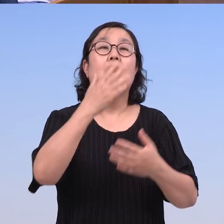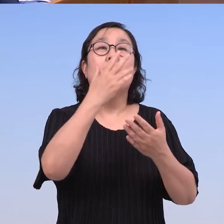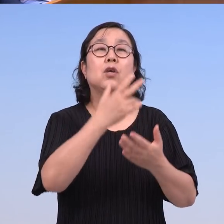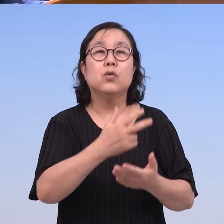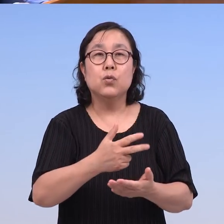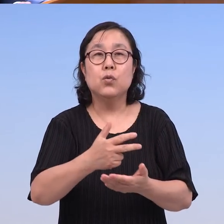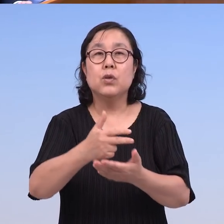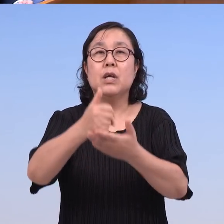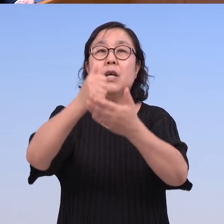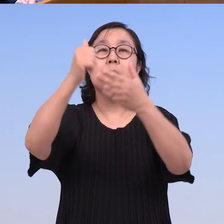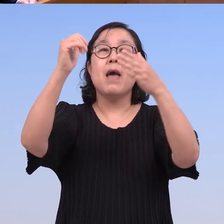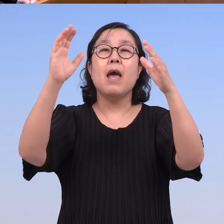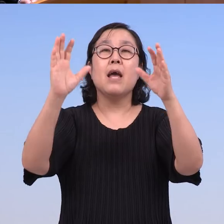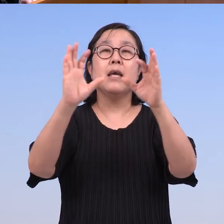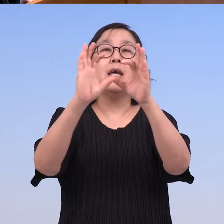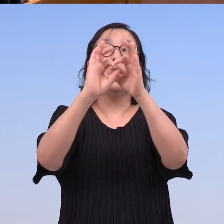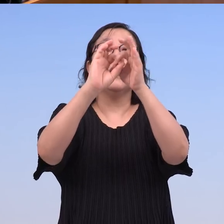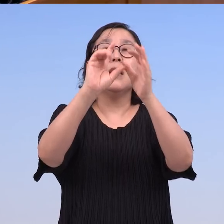주님의 이름으로